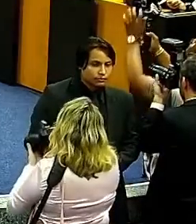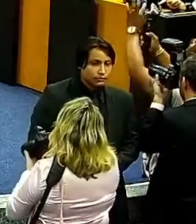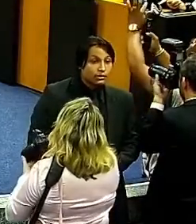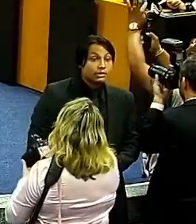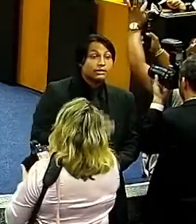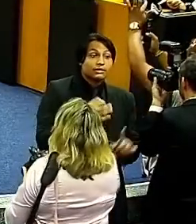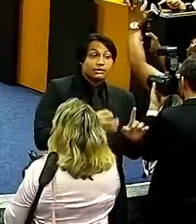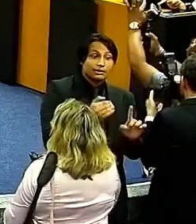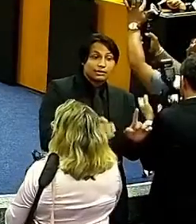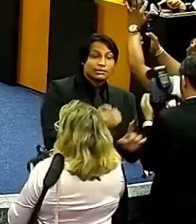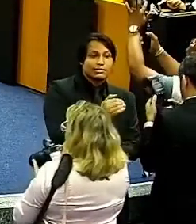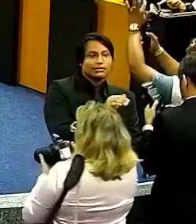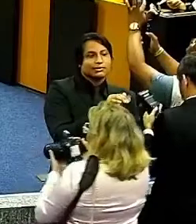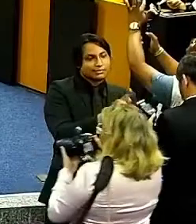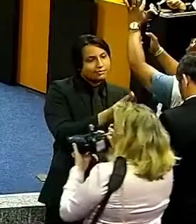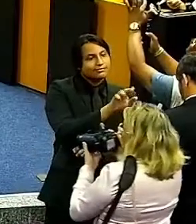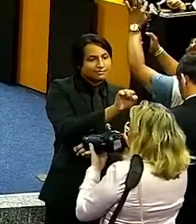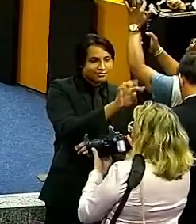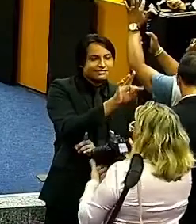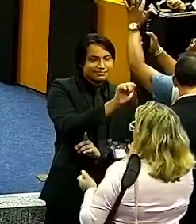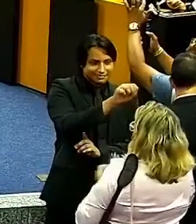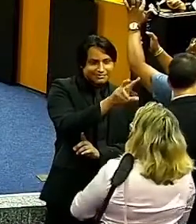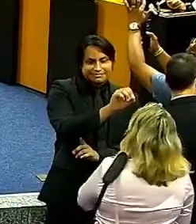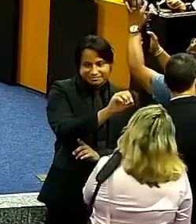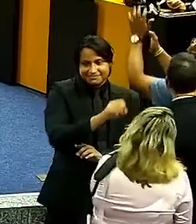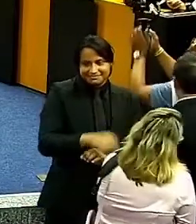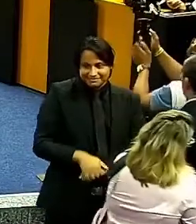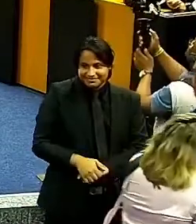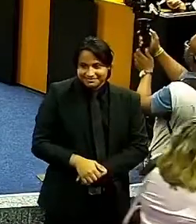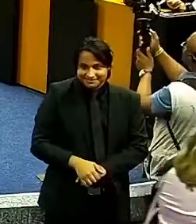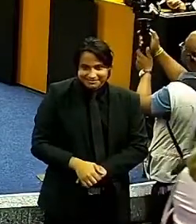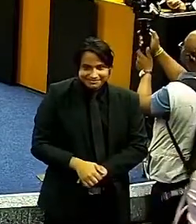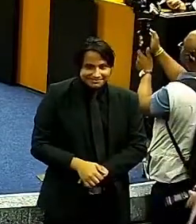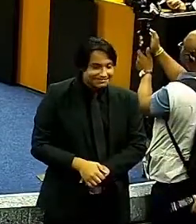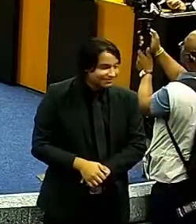Desembargador Gustavo amorm